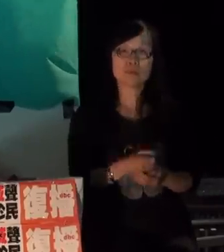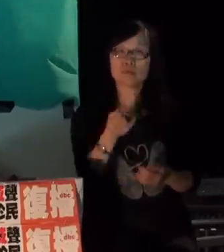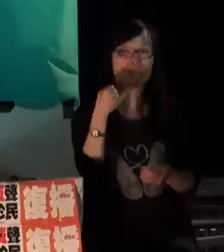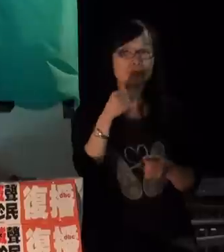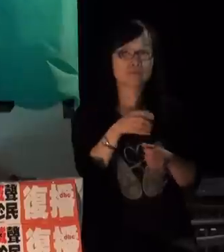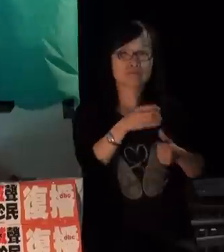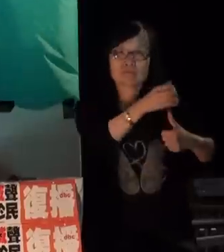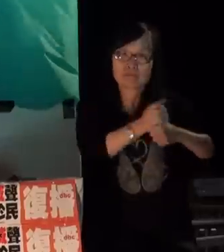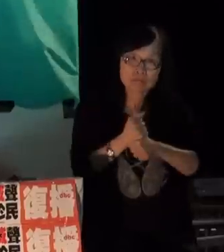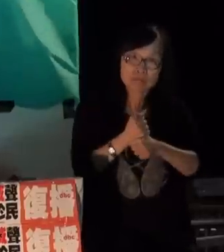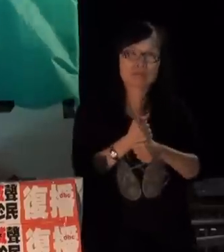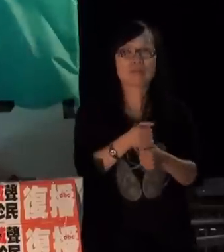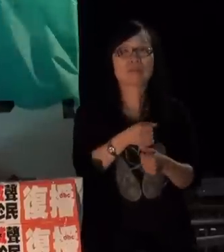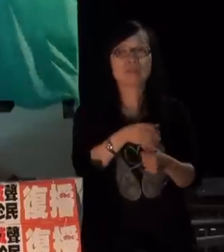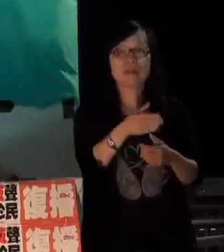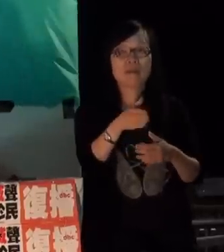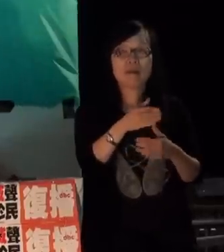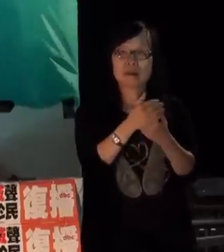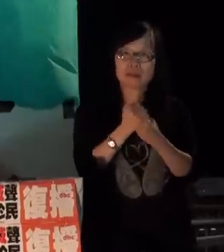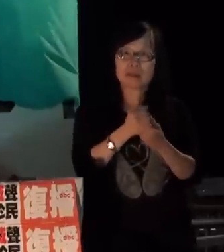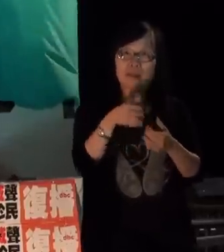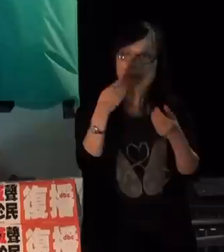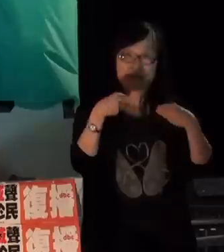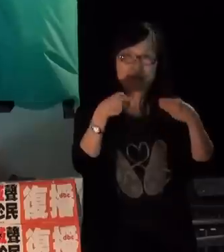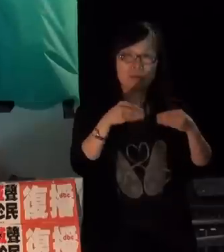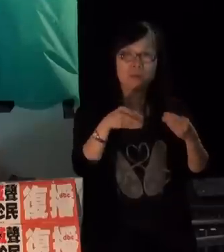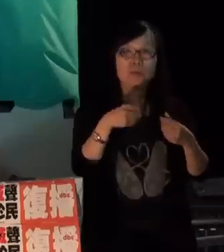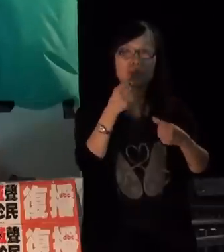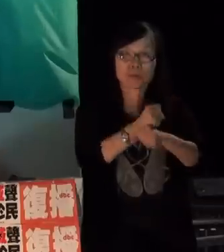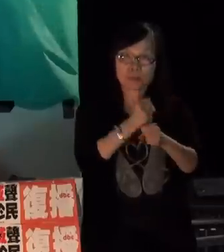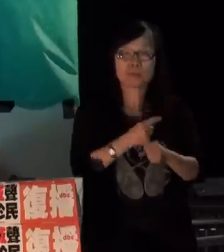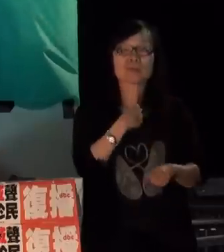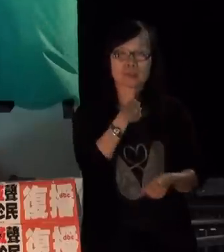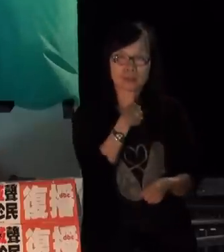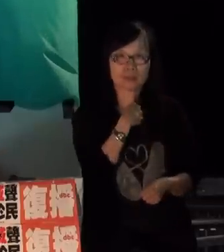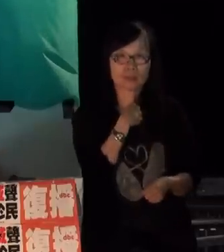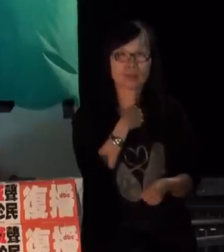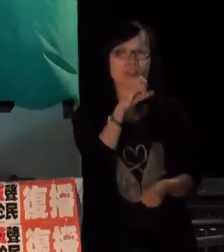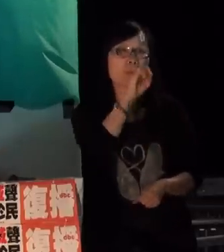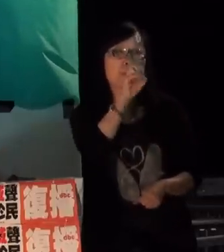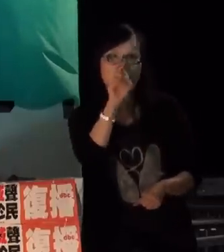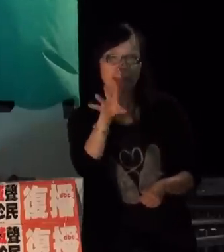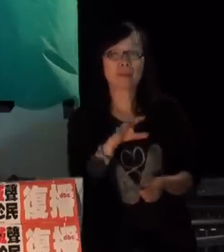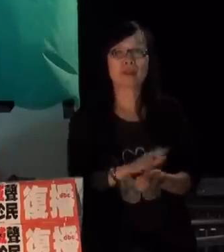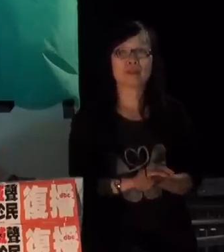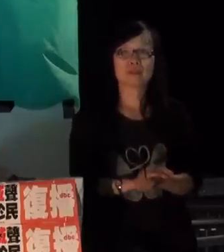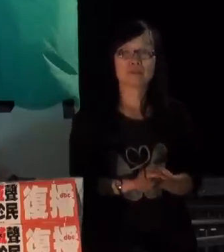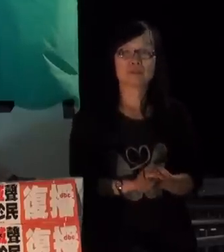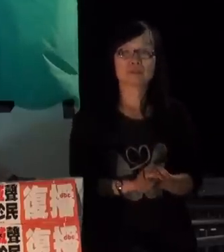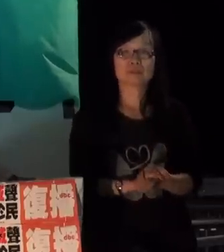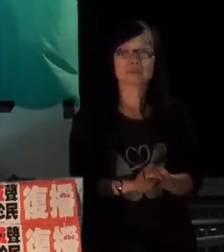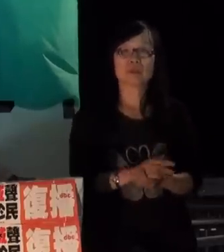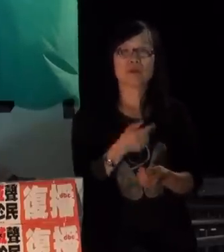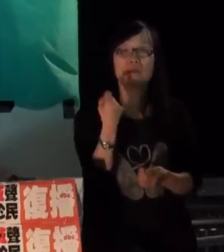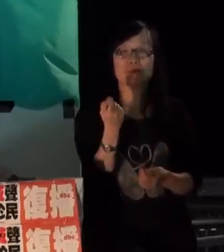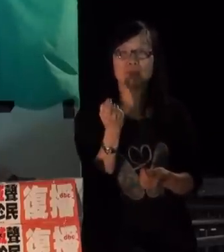能夠執住隻手執住隻腳，教住佢點樣做，都要 是過問的，是不是？即是說喂，